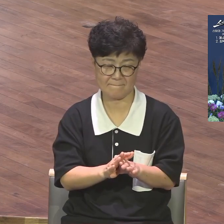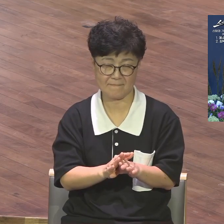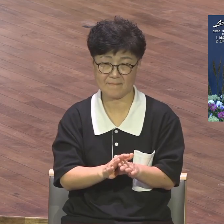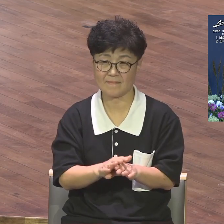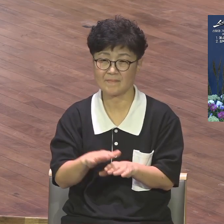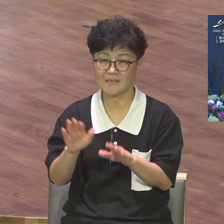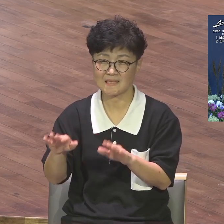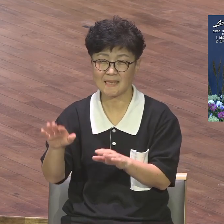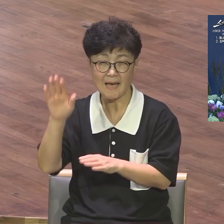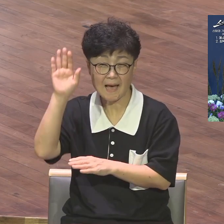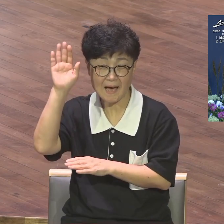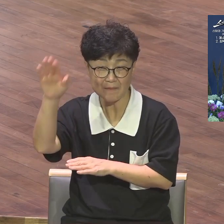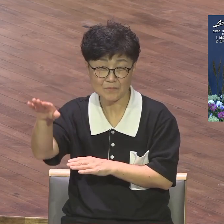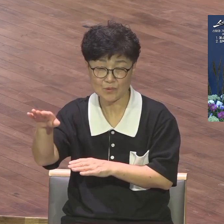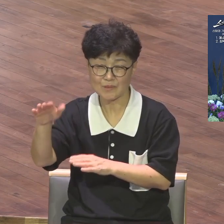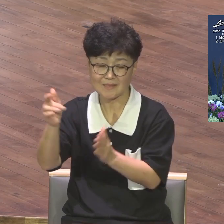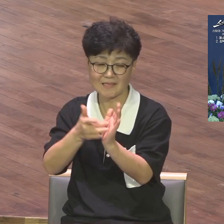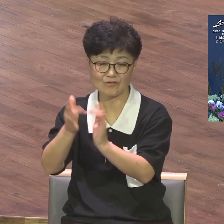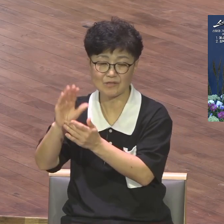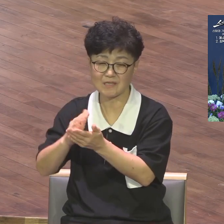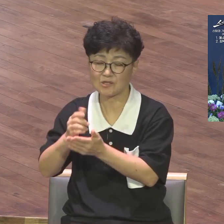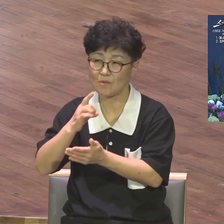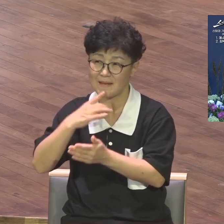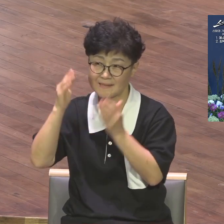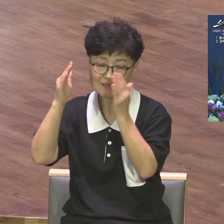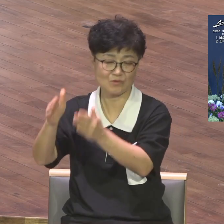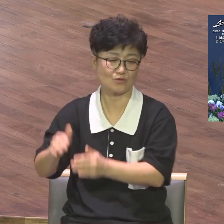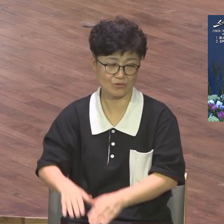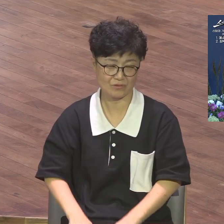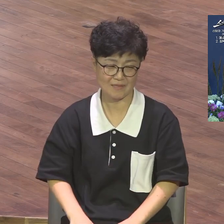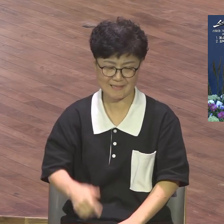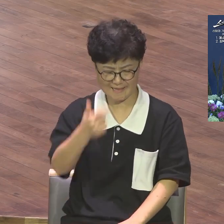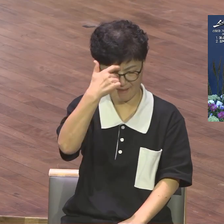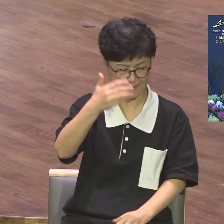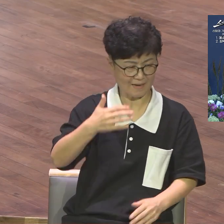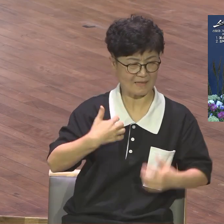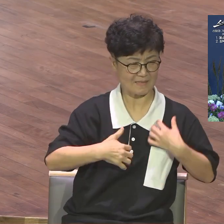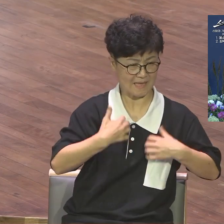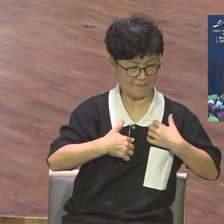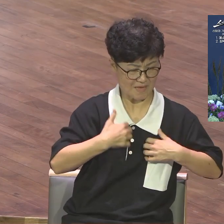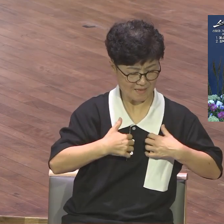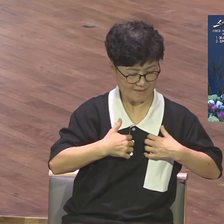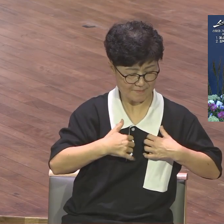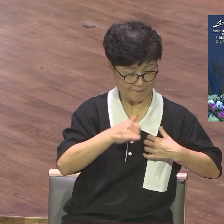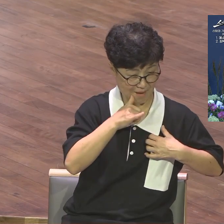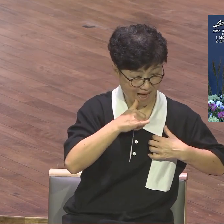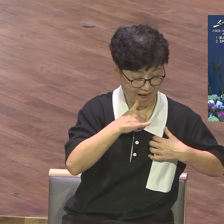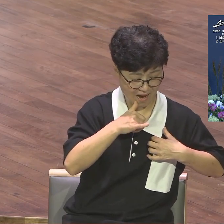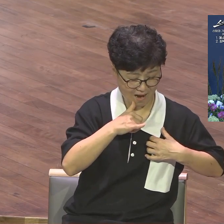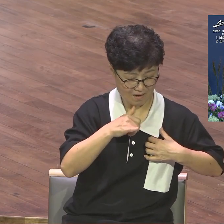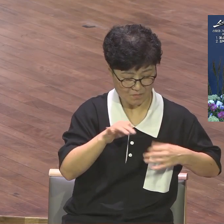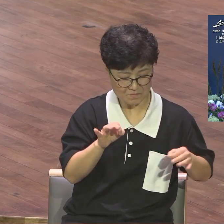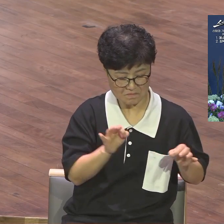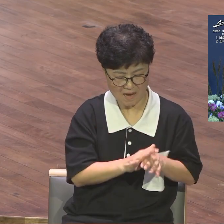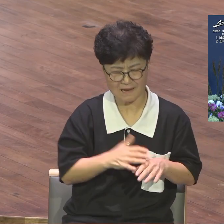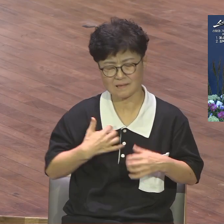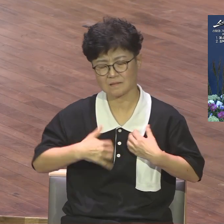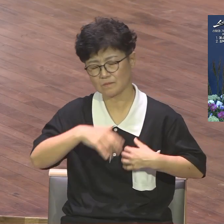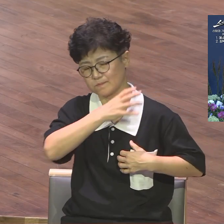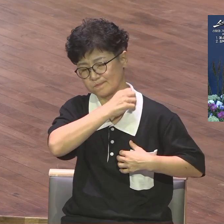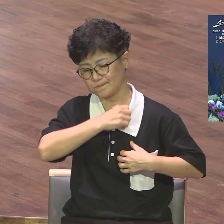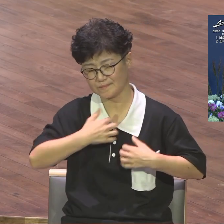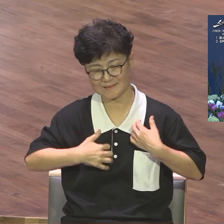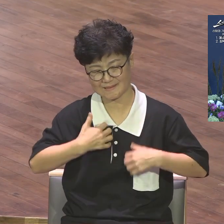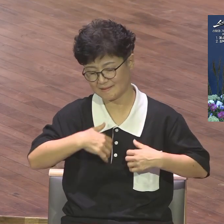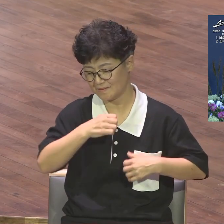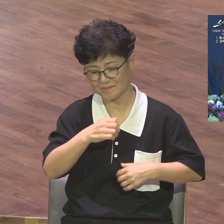것이 좋아 보이지 않게 되었다. 전에 재미있던 것이 재미없어지고 말았다. 전에 대수롭지 않던 것들이